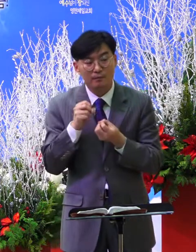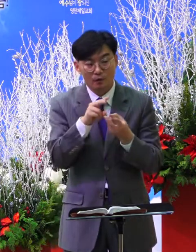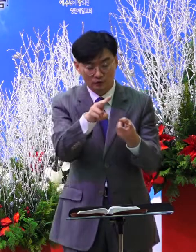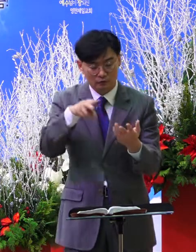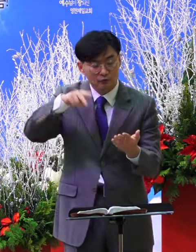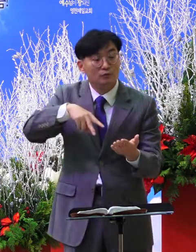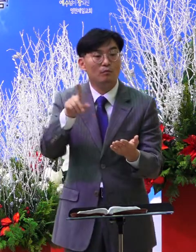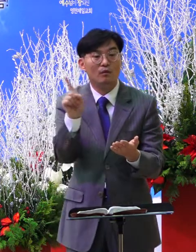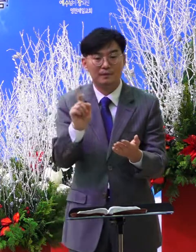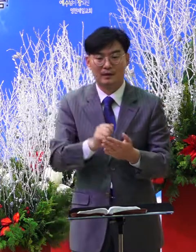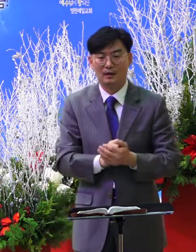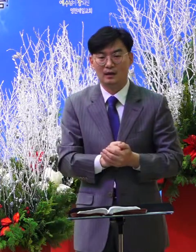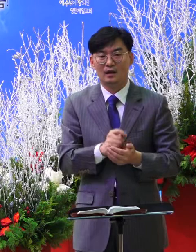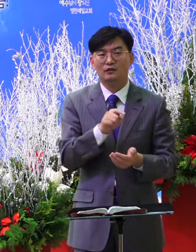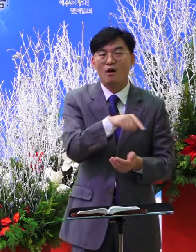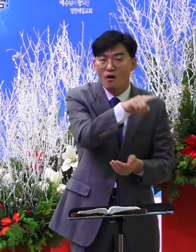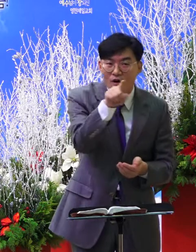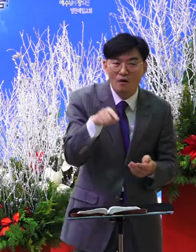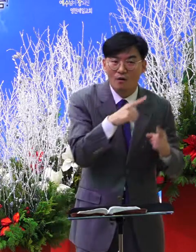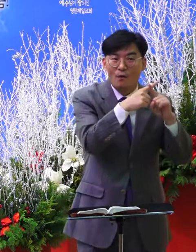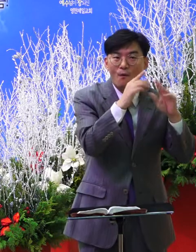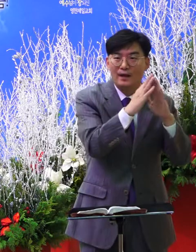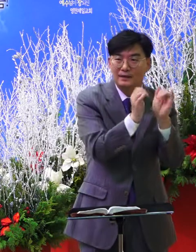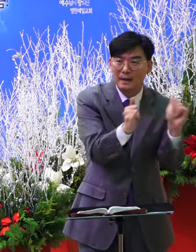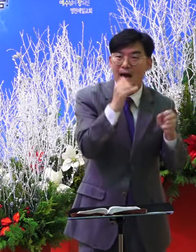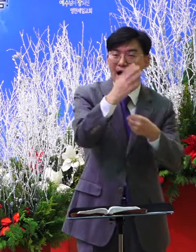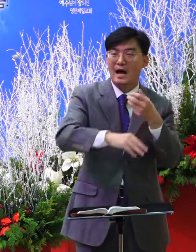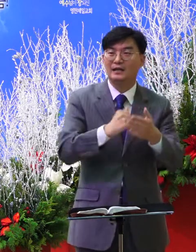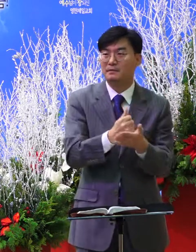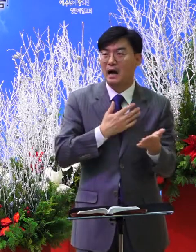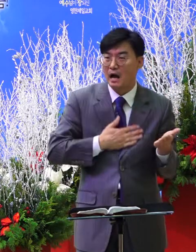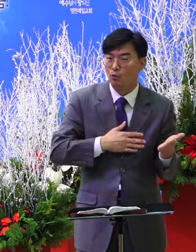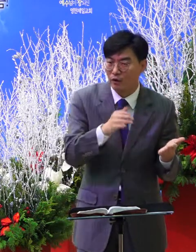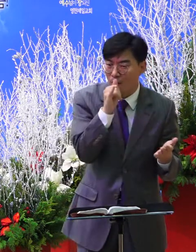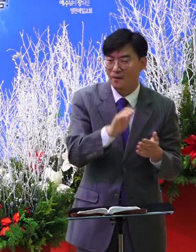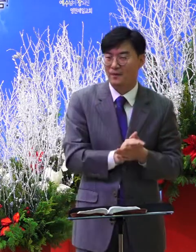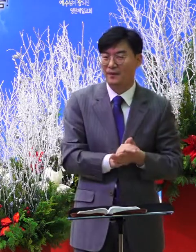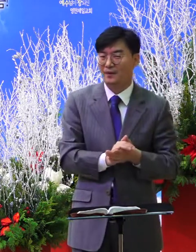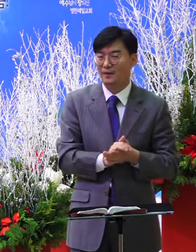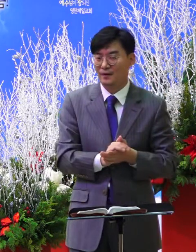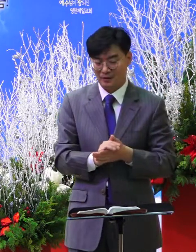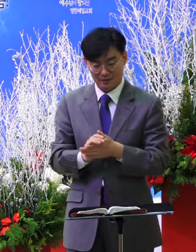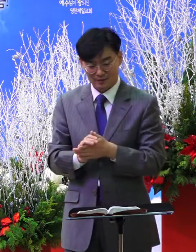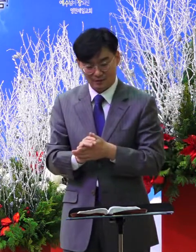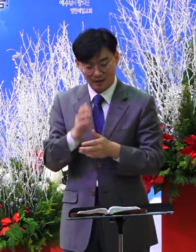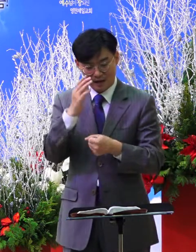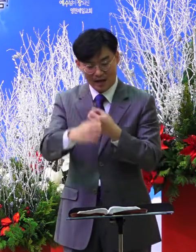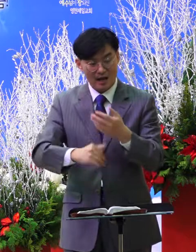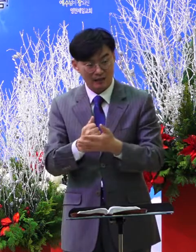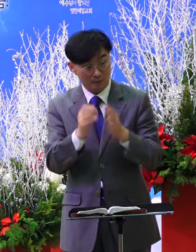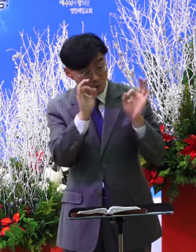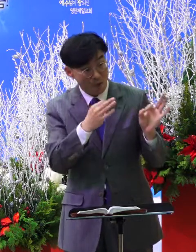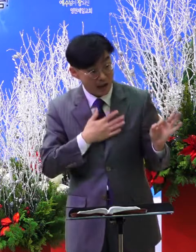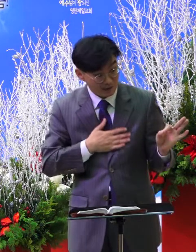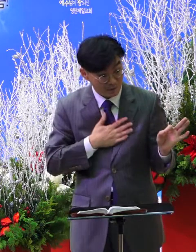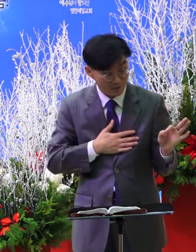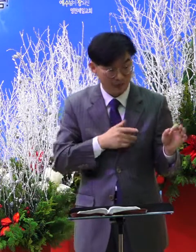더욱이 하나님이 아신 바 되었거늘 그들이 하나님을 알고 하나님도 그들을 아는 그런 상황이